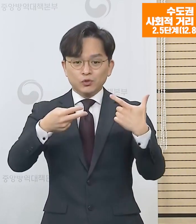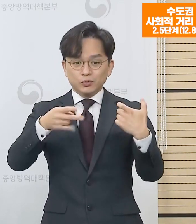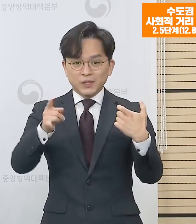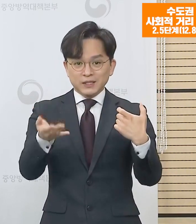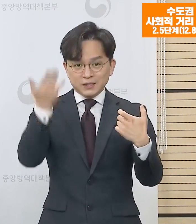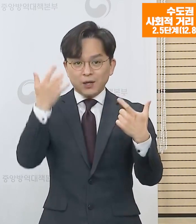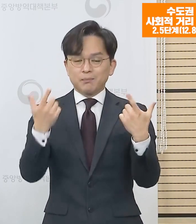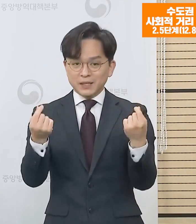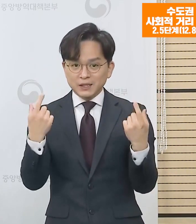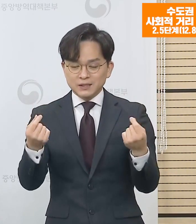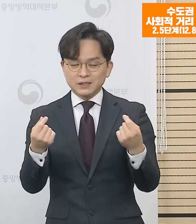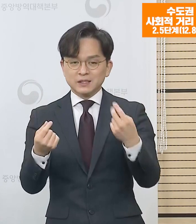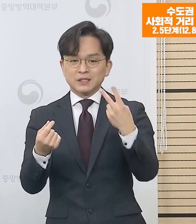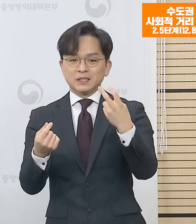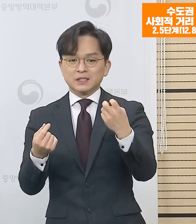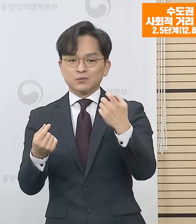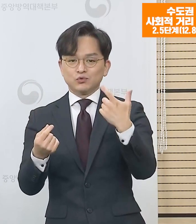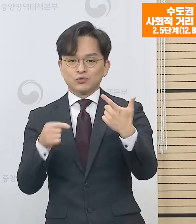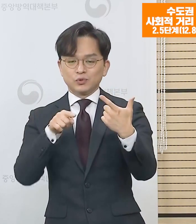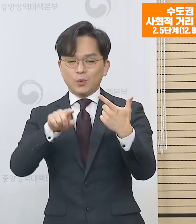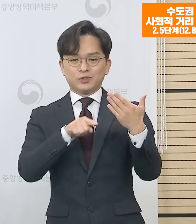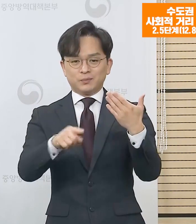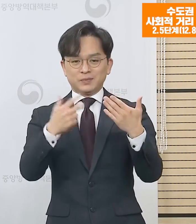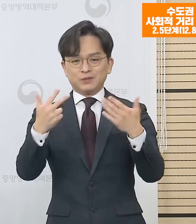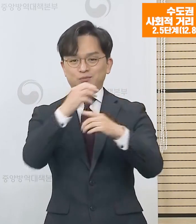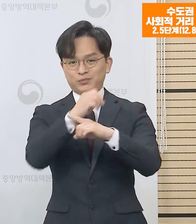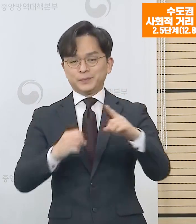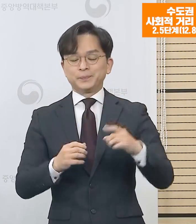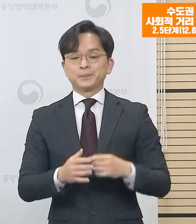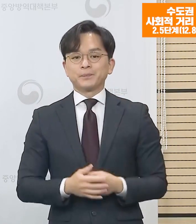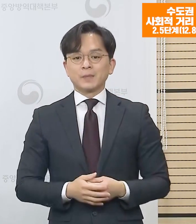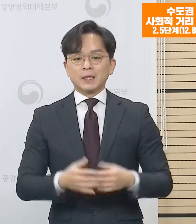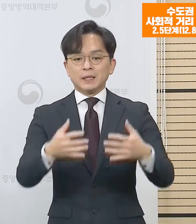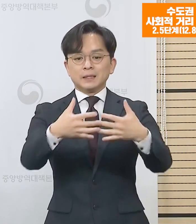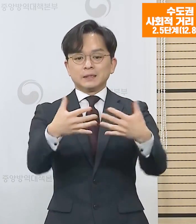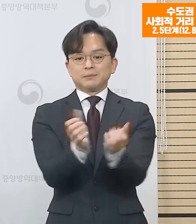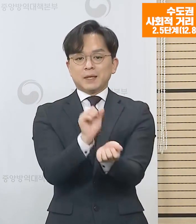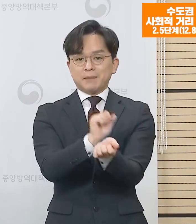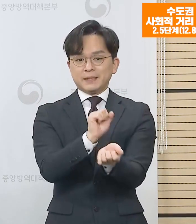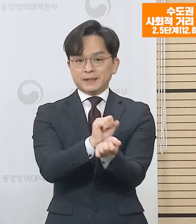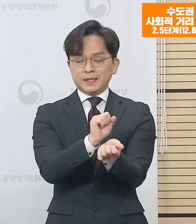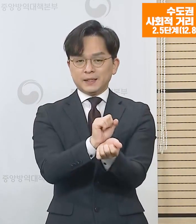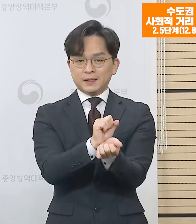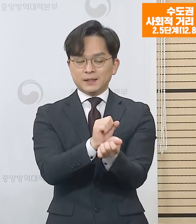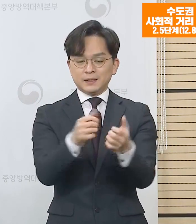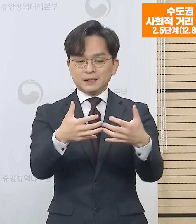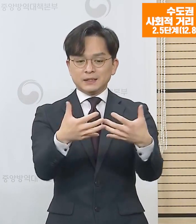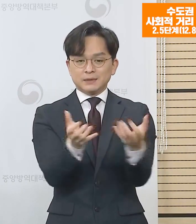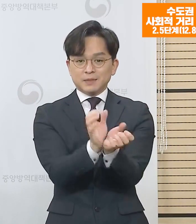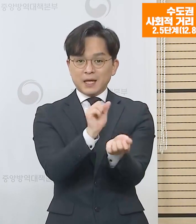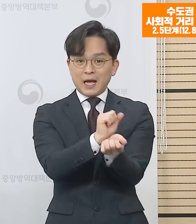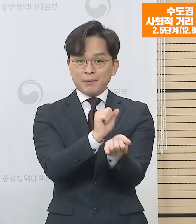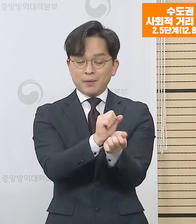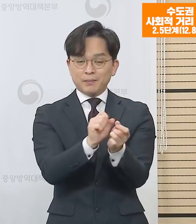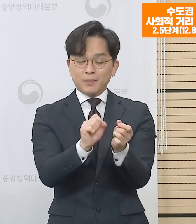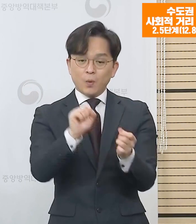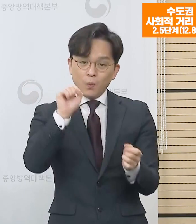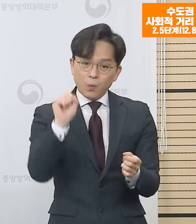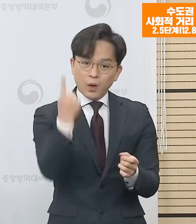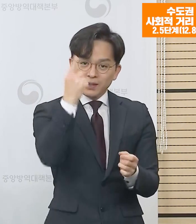연령층도 26.5%를 보여주었습니다. 집단 발생 사례의 경우에는 가장 많은 감염